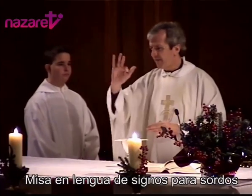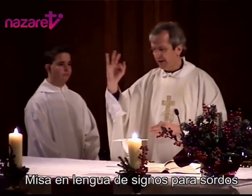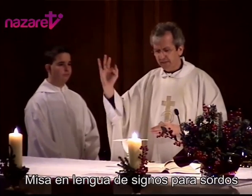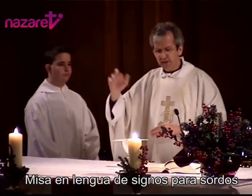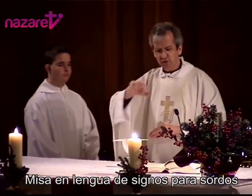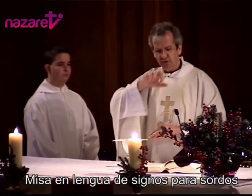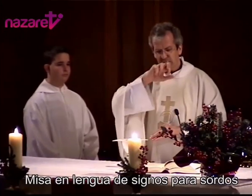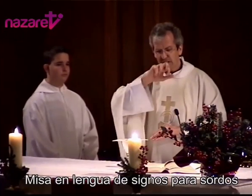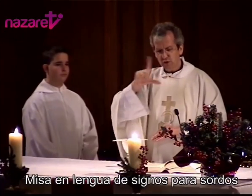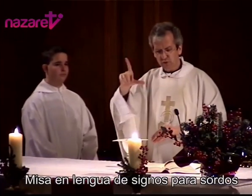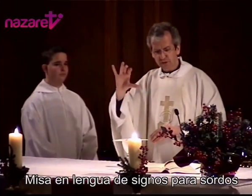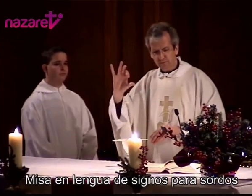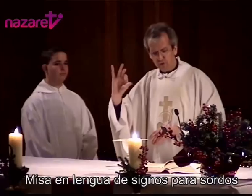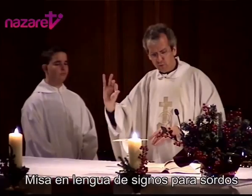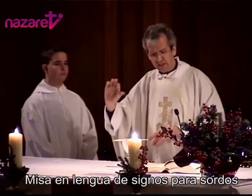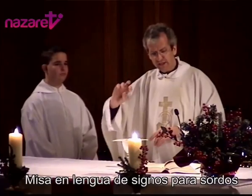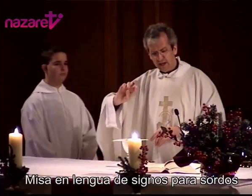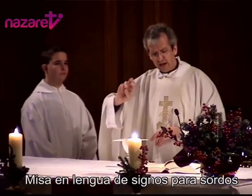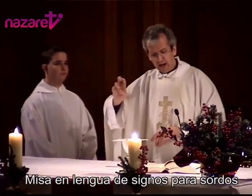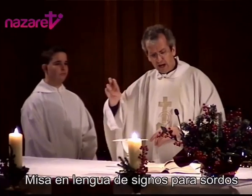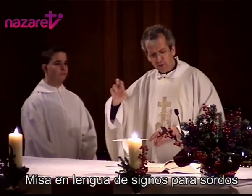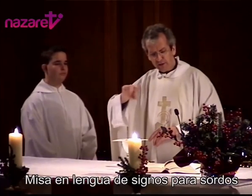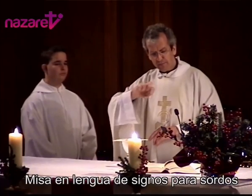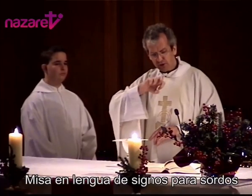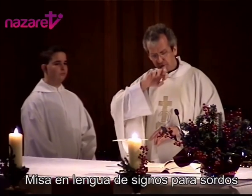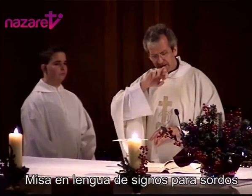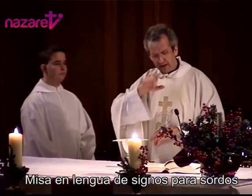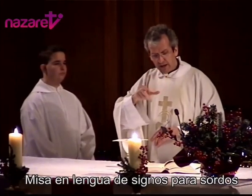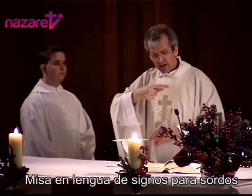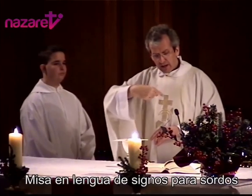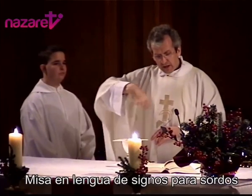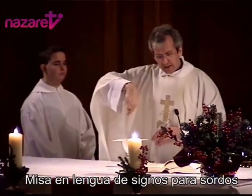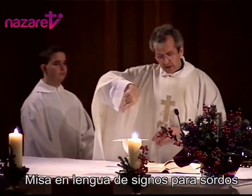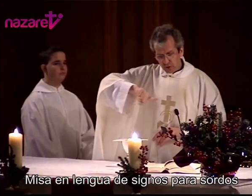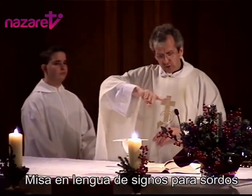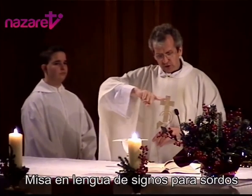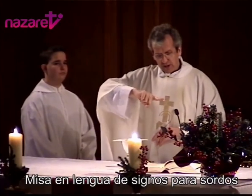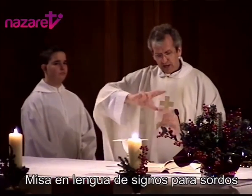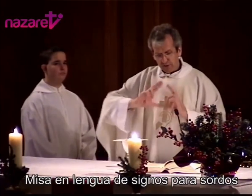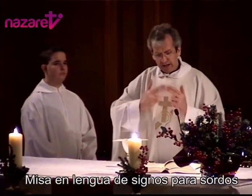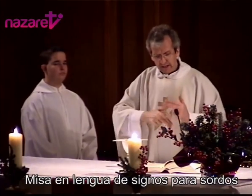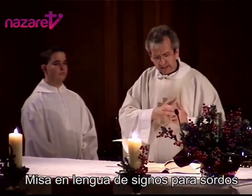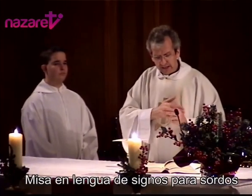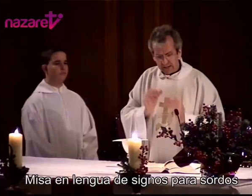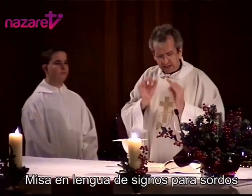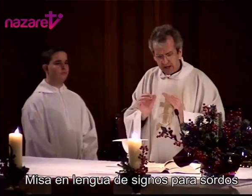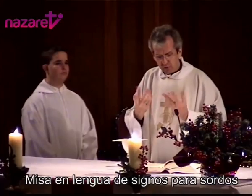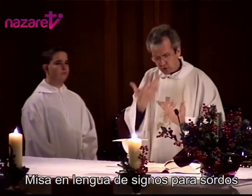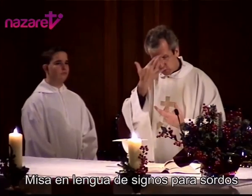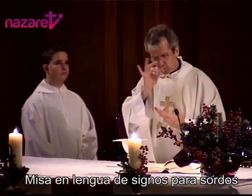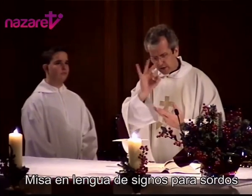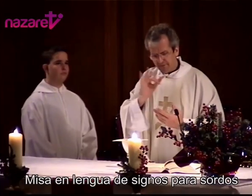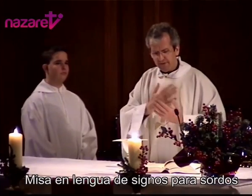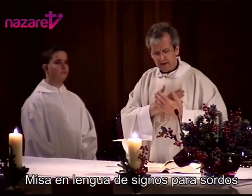Papa Francisco, a nuestro obispo Luis, al orden episcopal y a todos, a toda la Iglesia,